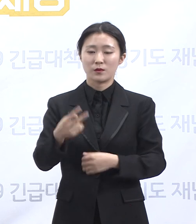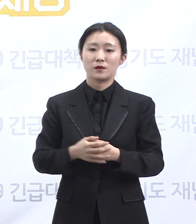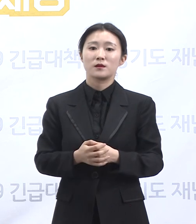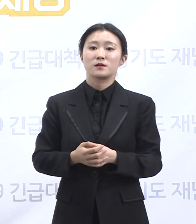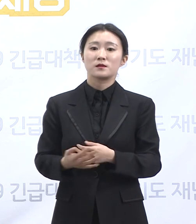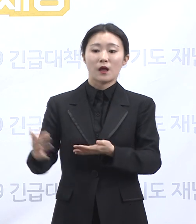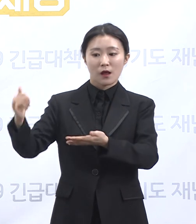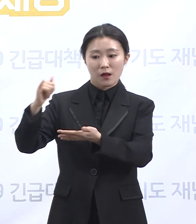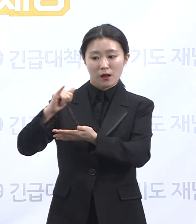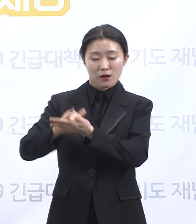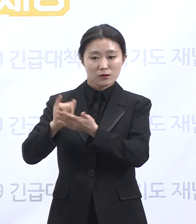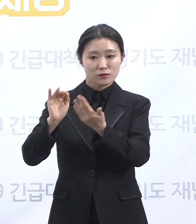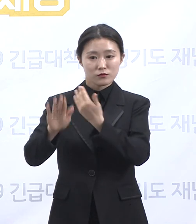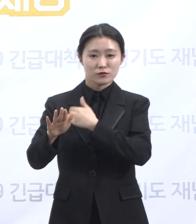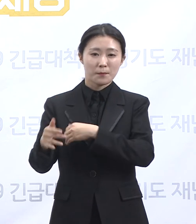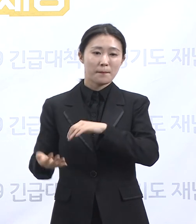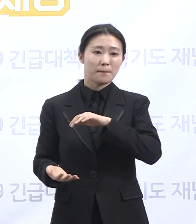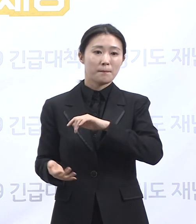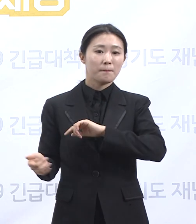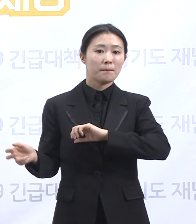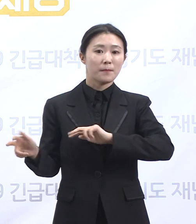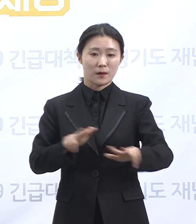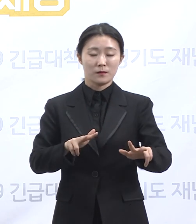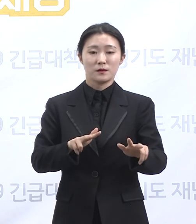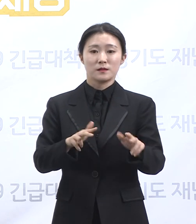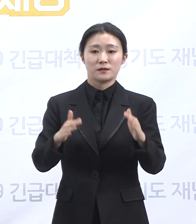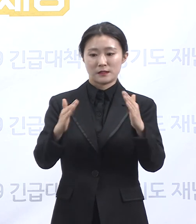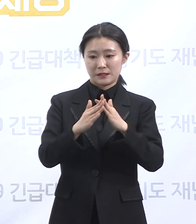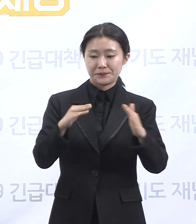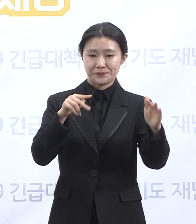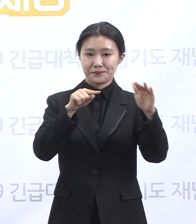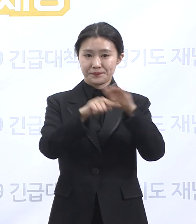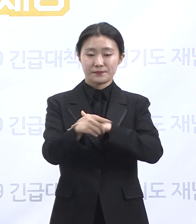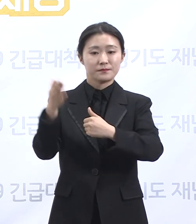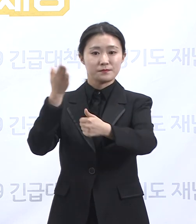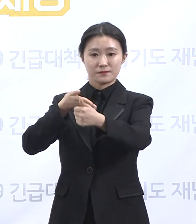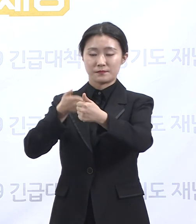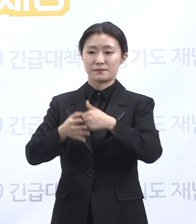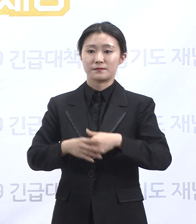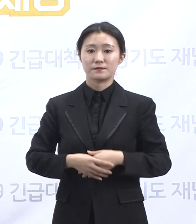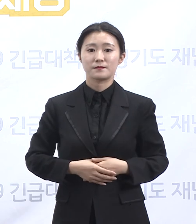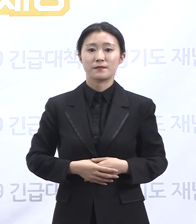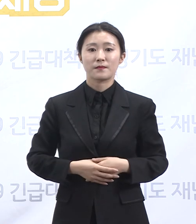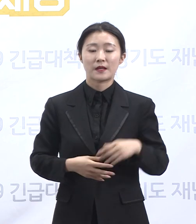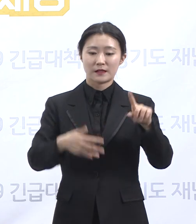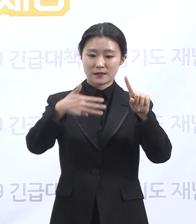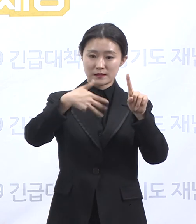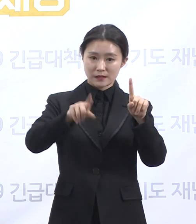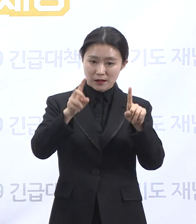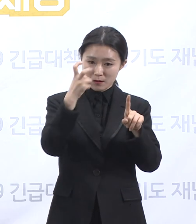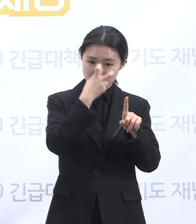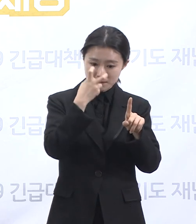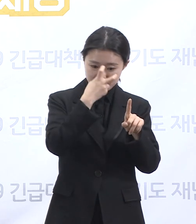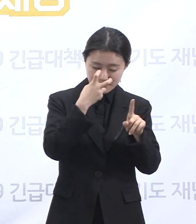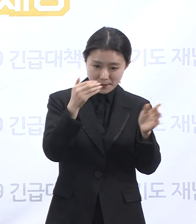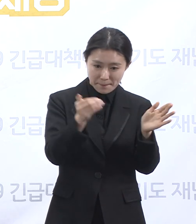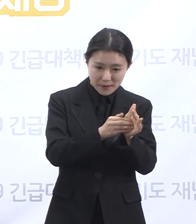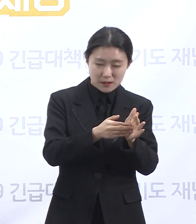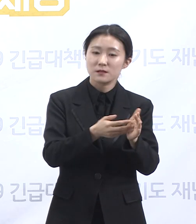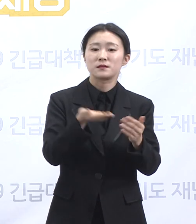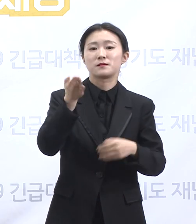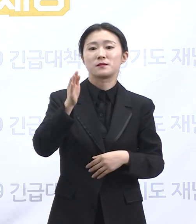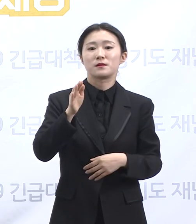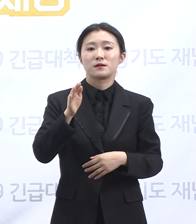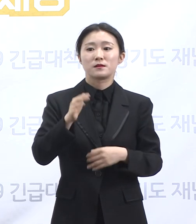검역 시에는 증상이 아직 발현되지 않은 잠복기 감염자도 있을 수 있고, 또 일제 검사를 시행한 입국자라 하더라도 증상 발현